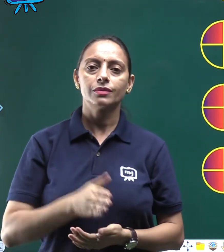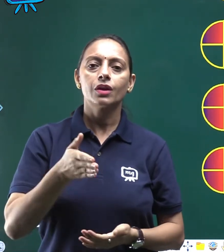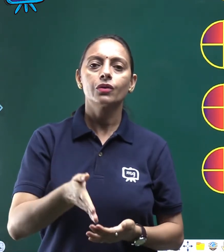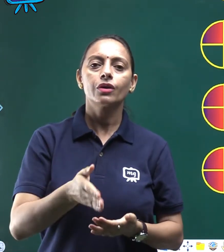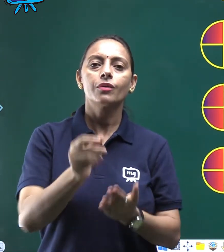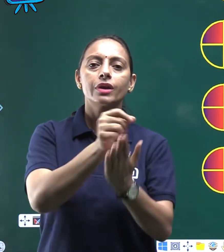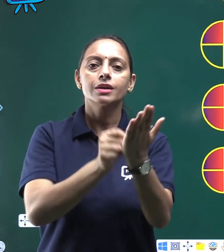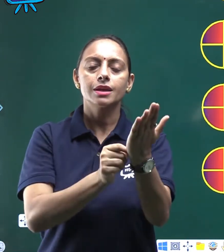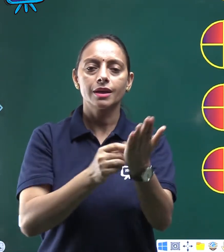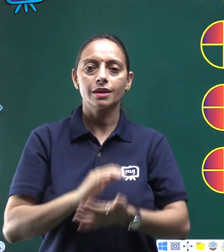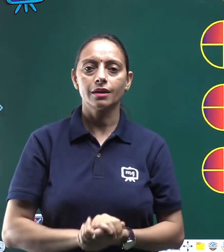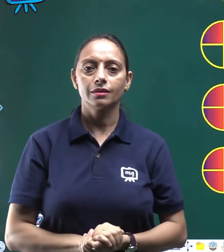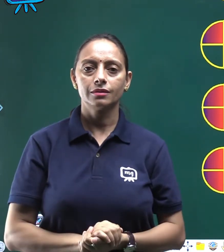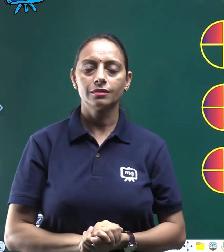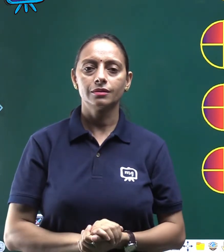कैसे लिखेंगे?